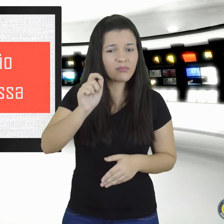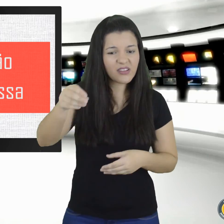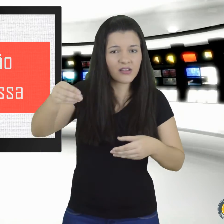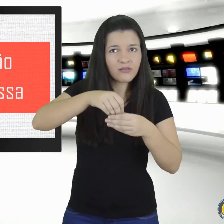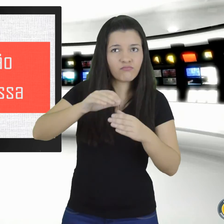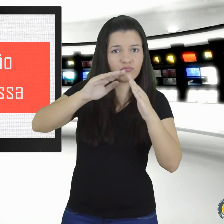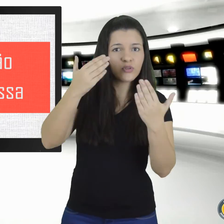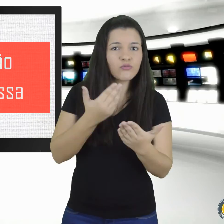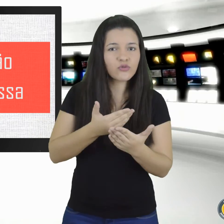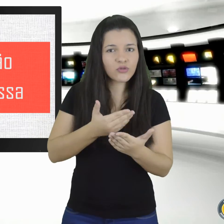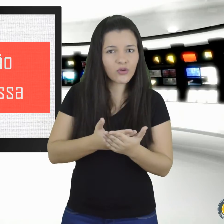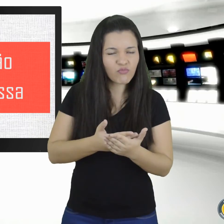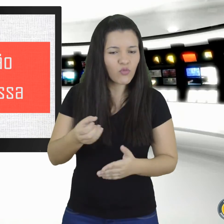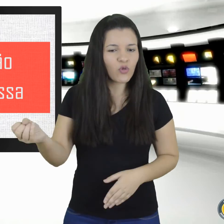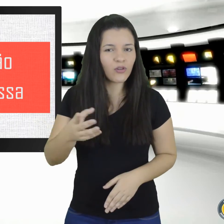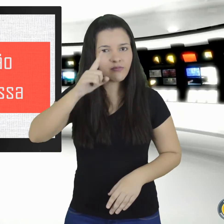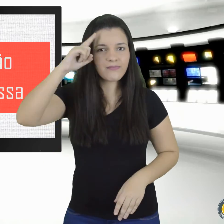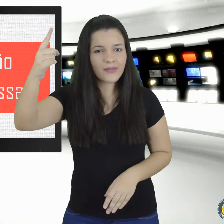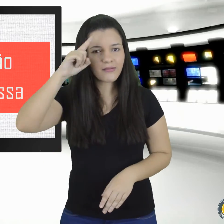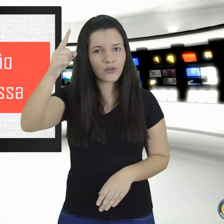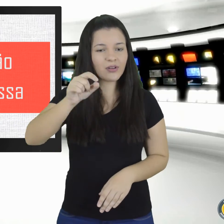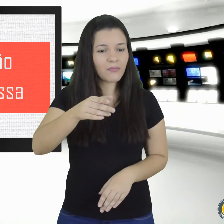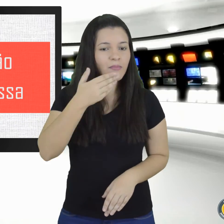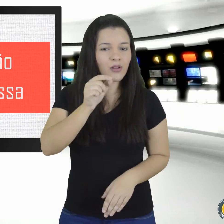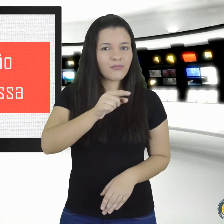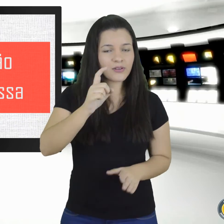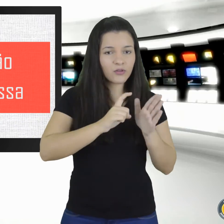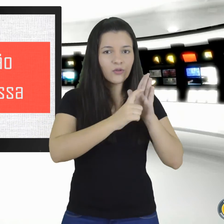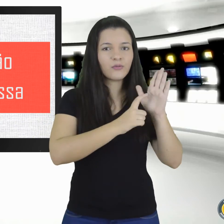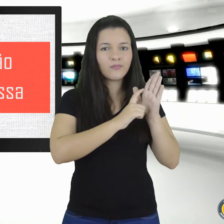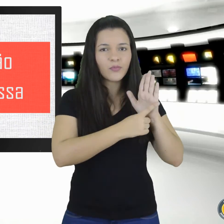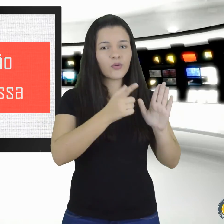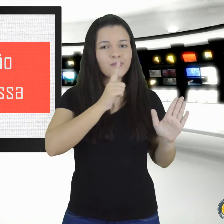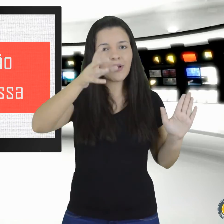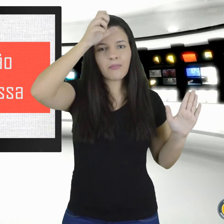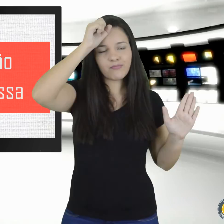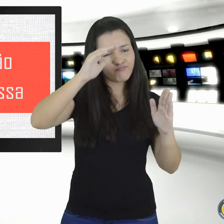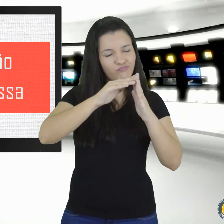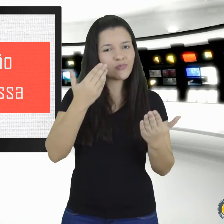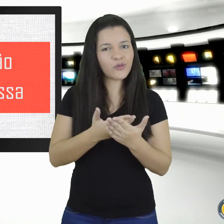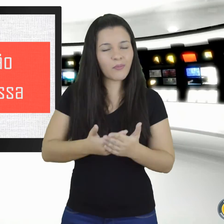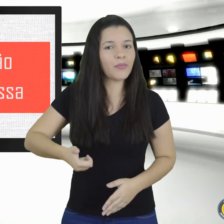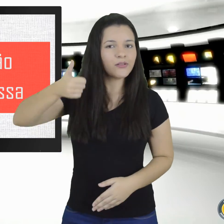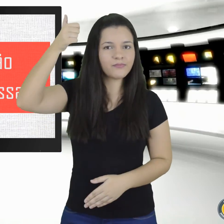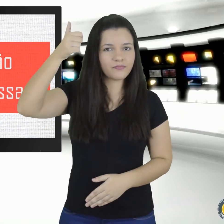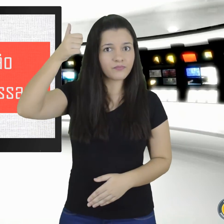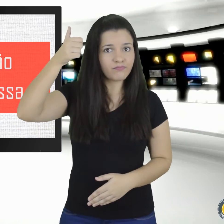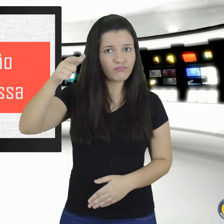a qualidade da aprendizagem. Para Sandes, 2016 ainda é uma